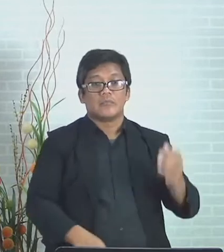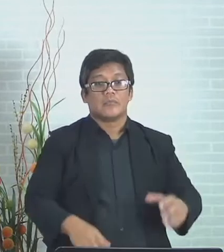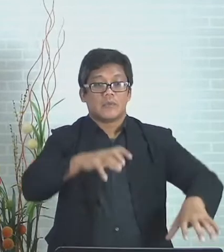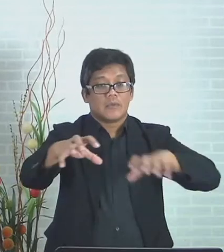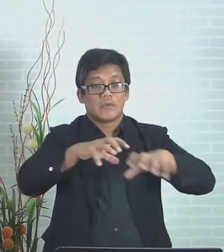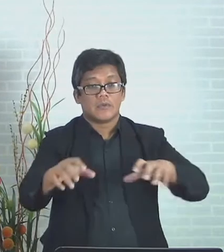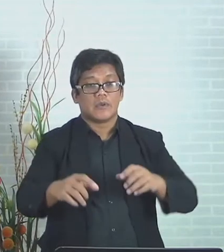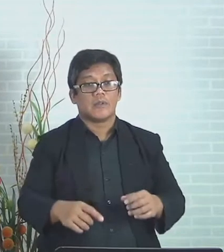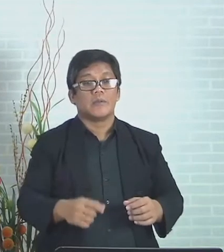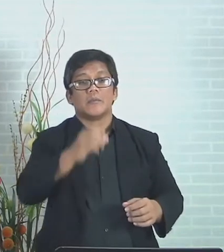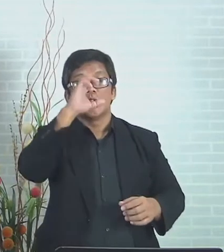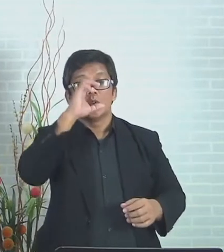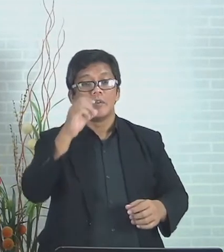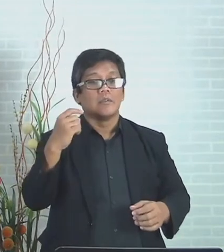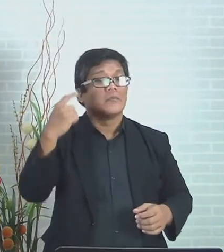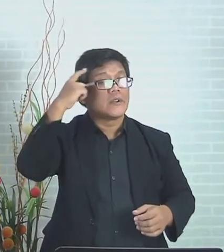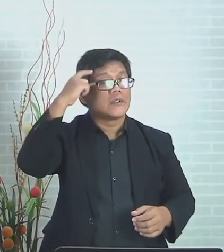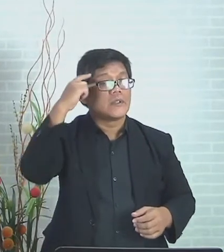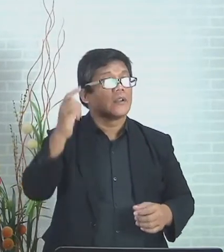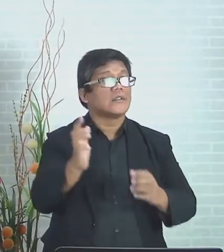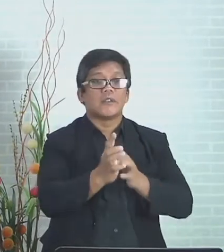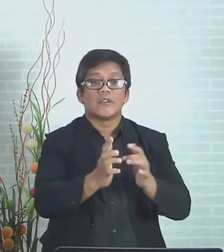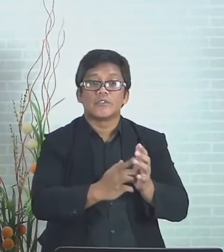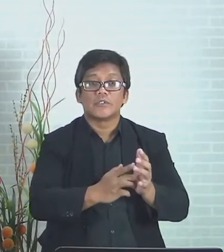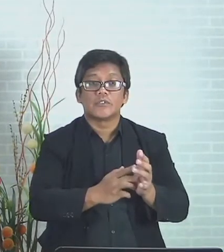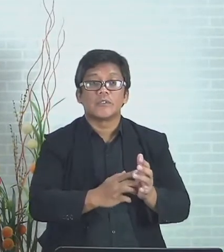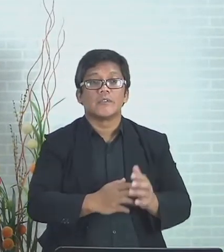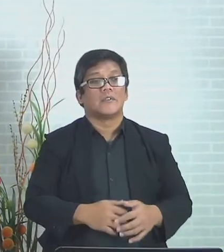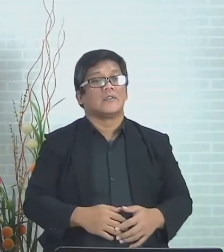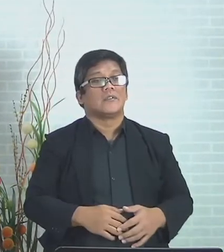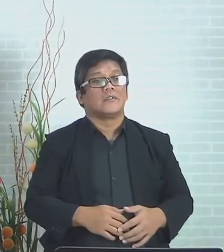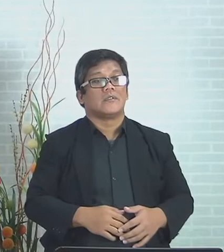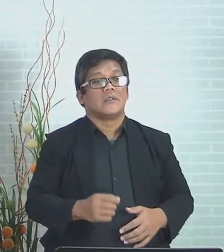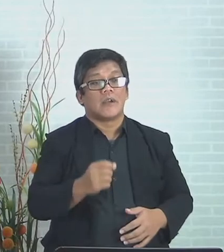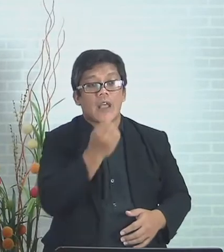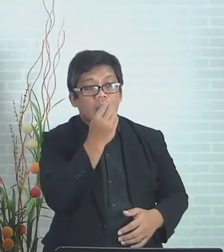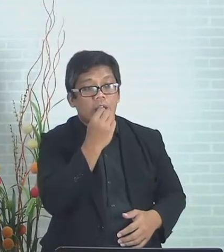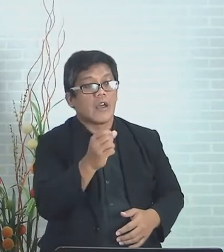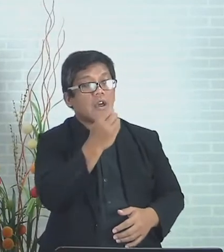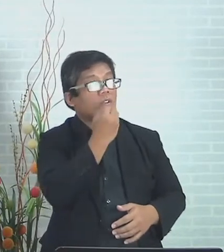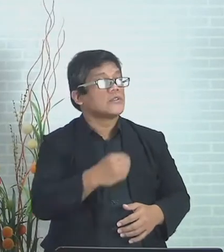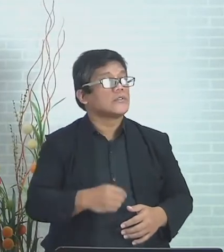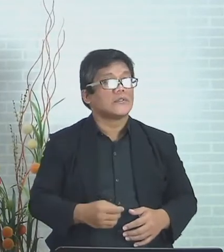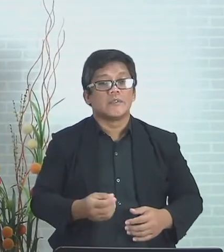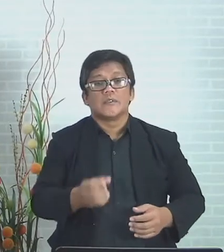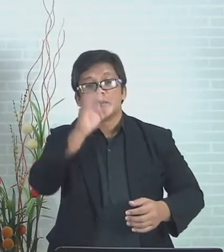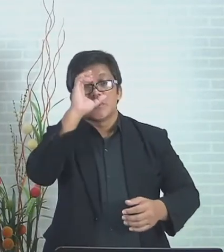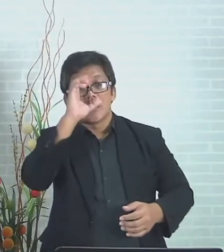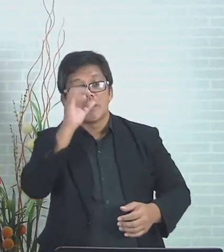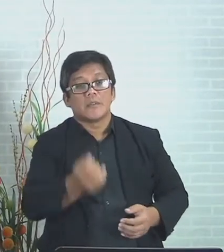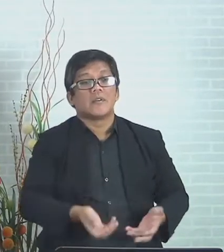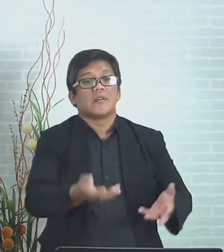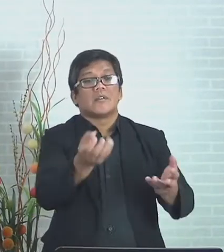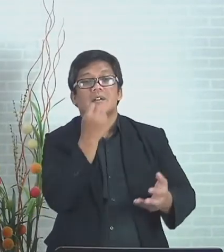kali kamu meminumnya menjadi peringatan akan aku sebab setiap kali kamu makan roti ini dan mil cawan ini kamu